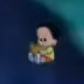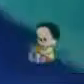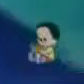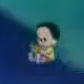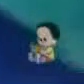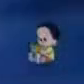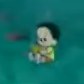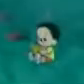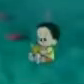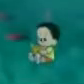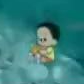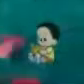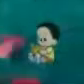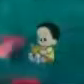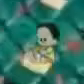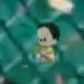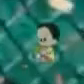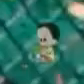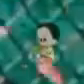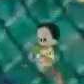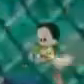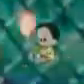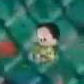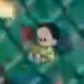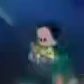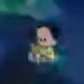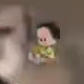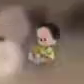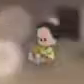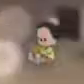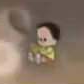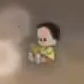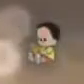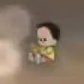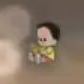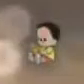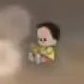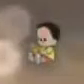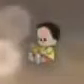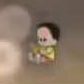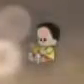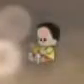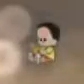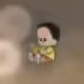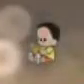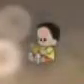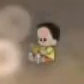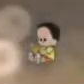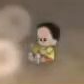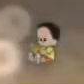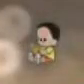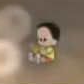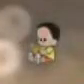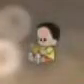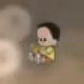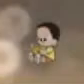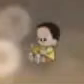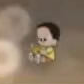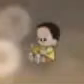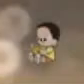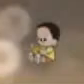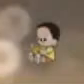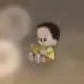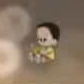imagem das crianças e da escola se distanciam. Seu corpo ultrapassa a cerca e se despedaça em cubos. Fora da escola, seu corpo